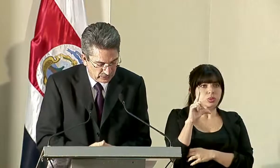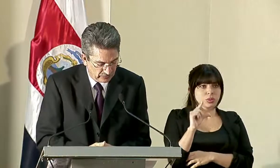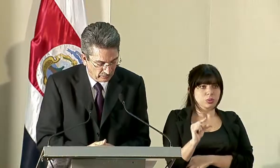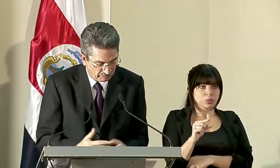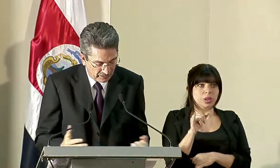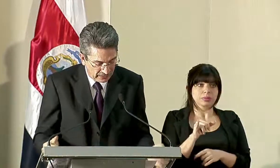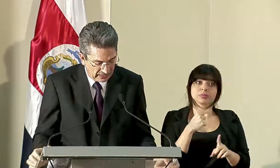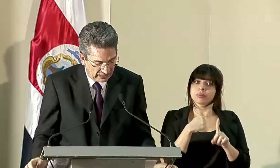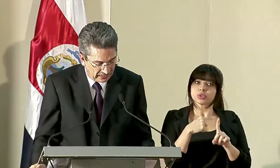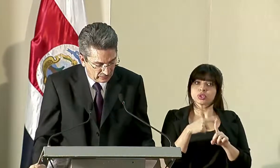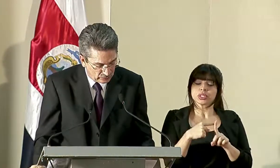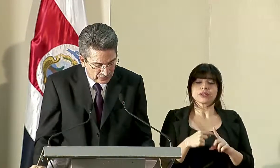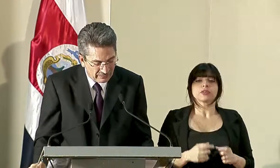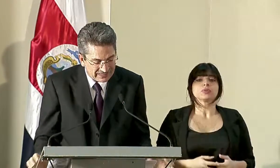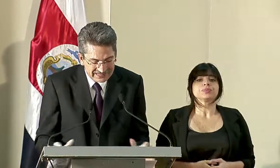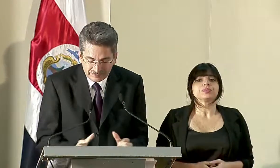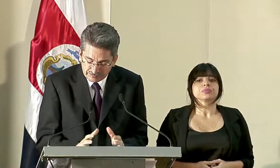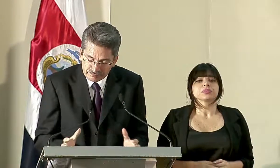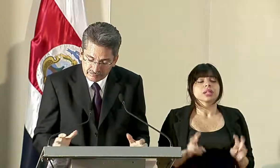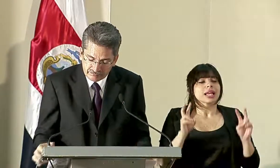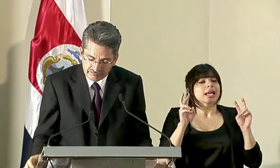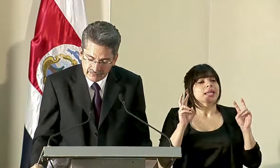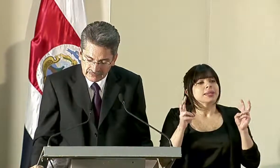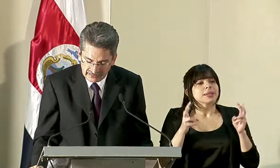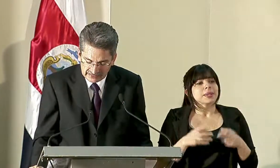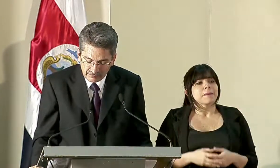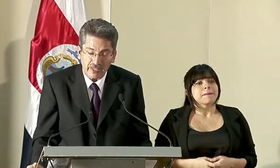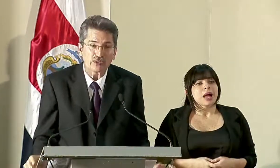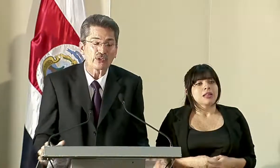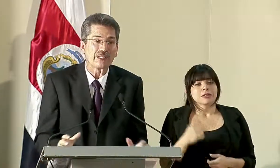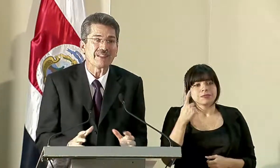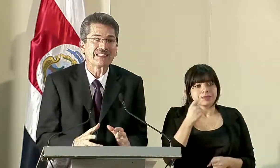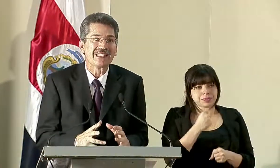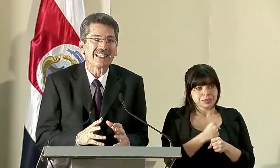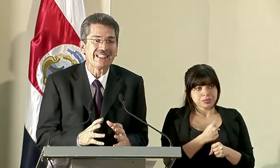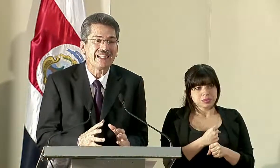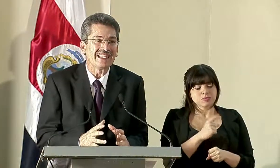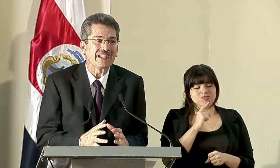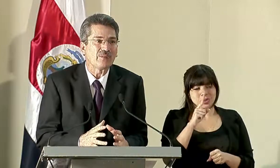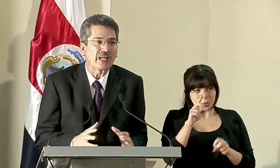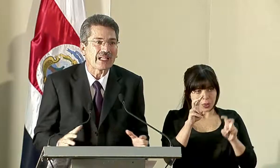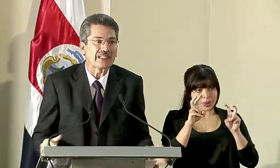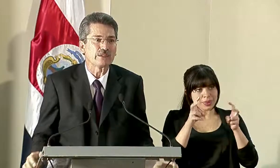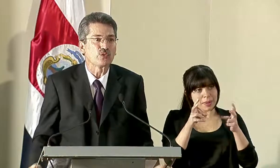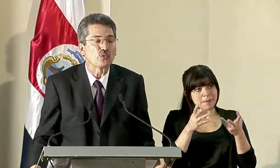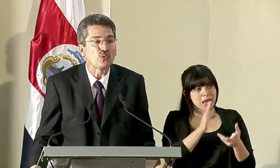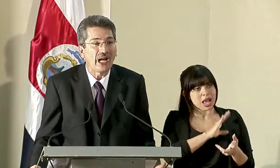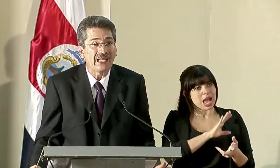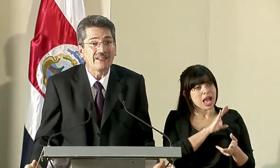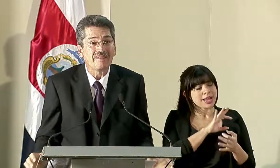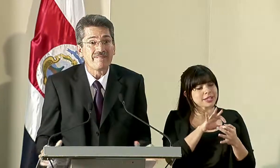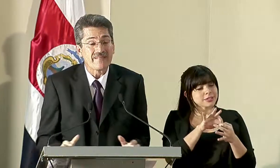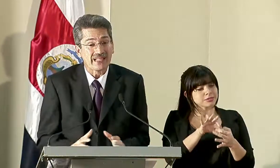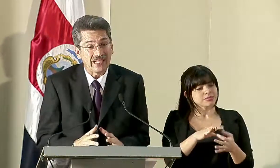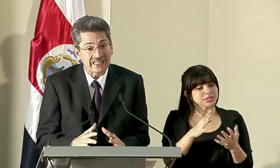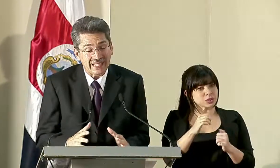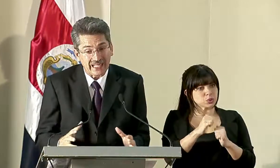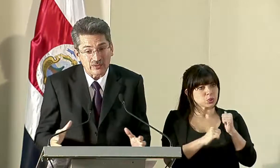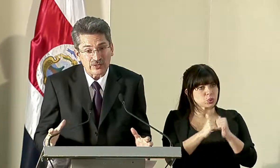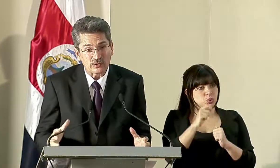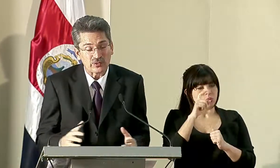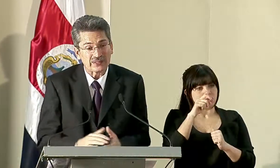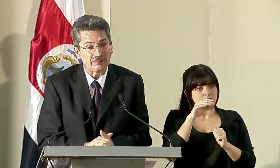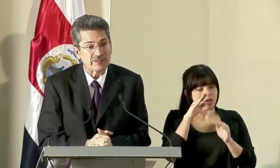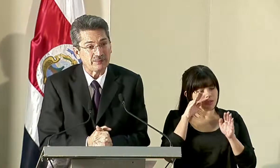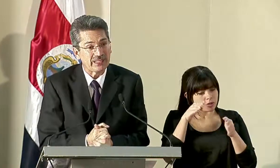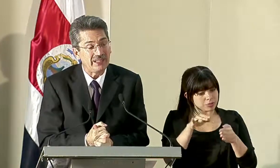es positivo. Los temas del desempleo son temas que tienen un carácter estructural, que hay que